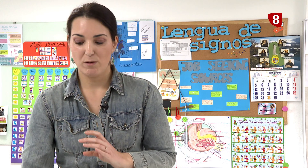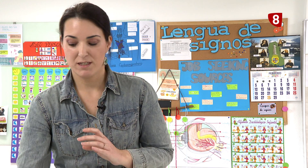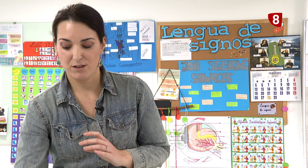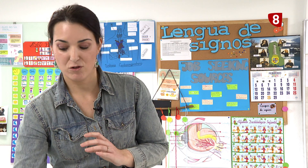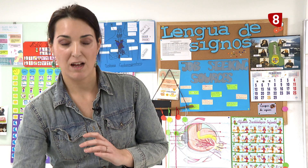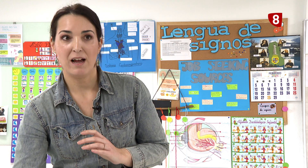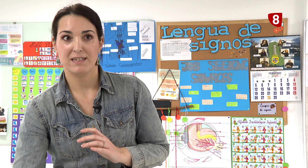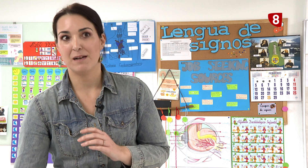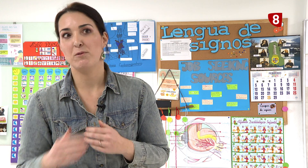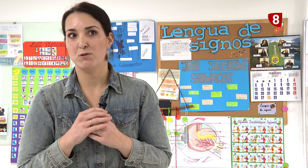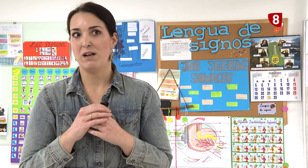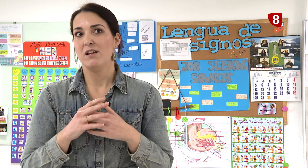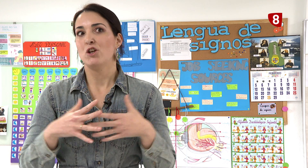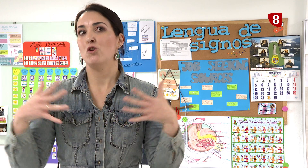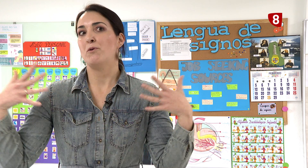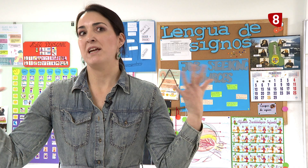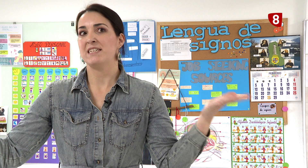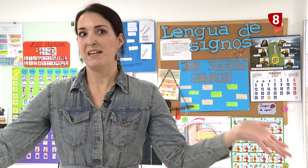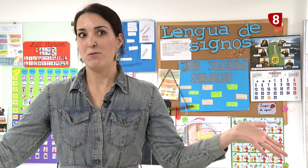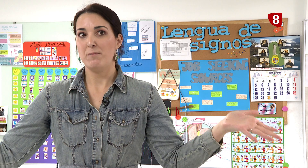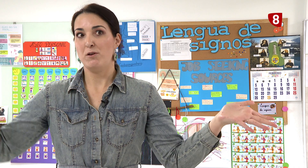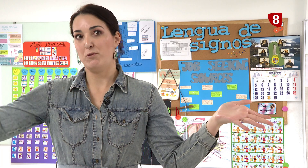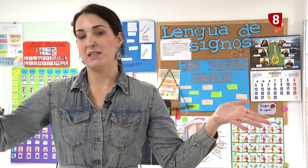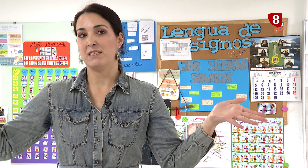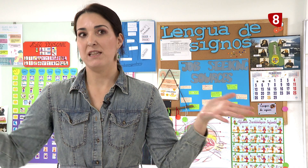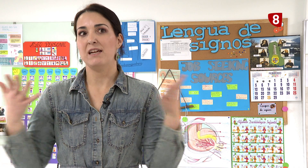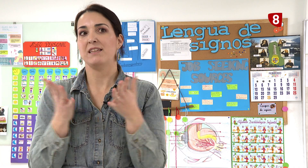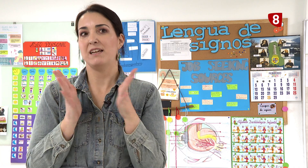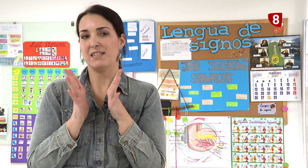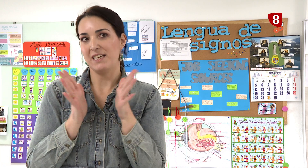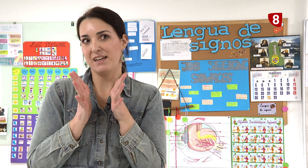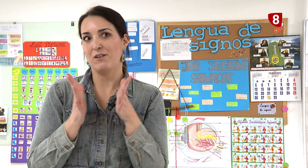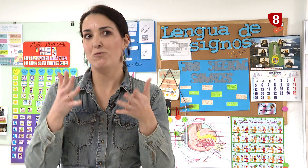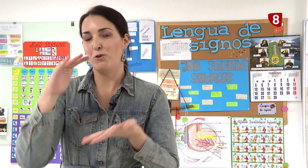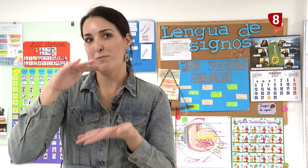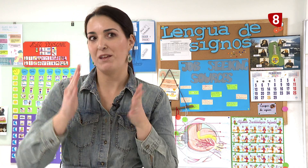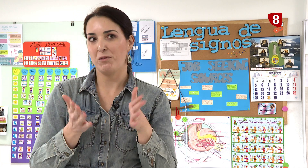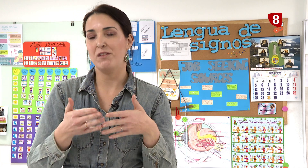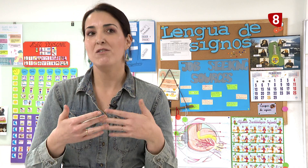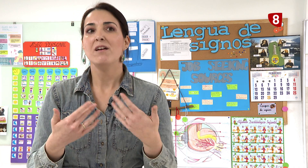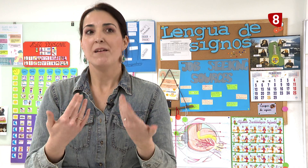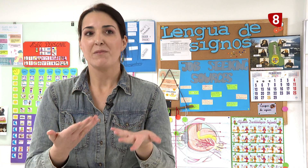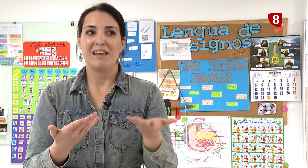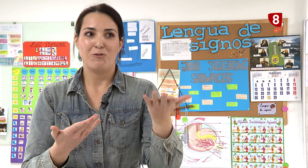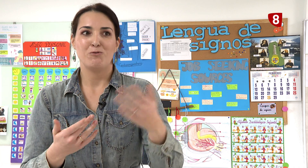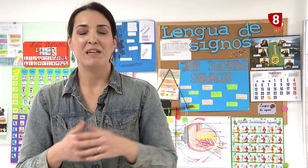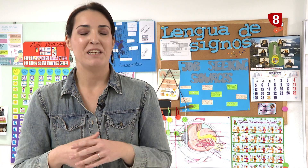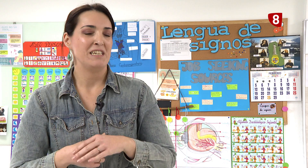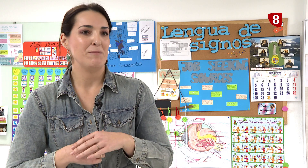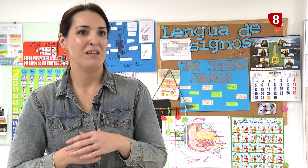de signos a ese campo visual. No podrían signar muy amplio porque se saldrían, tienen que signar un poco más reducido y luego van a tener examen de